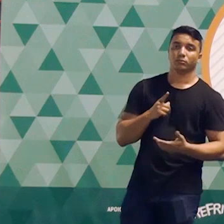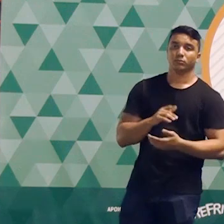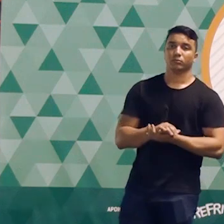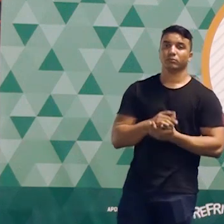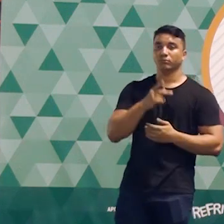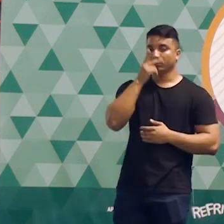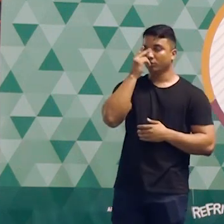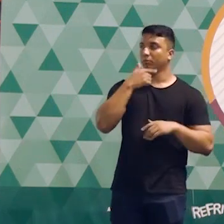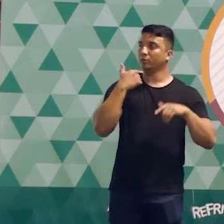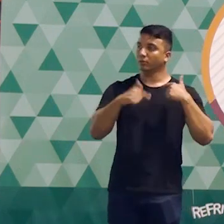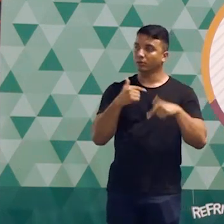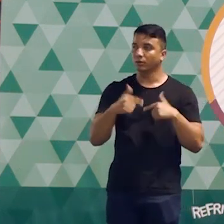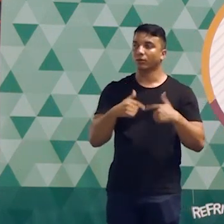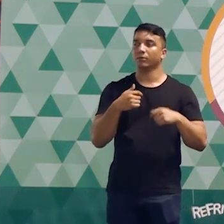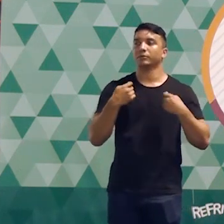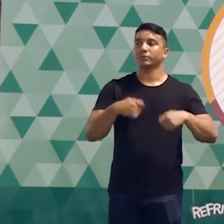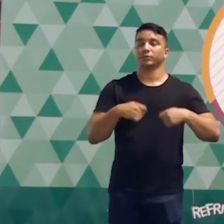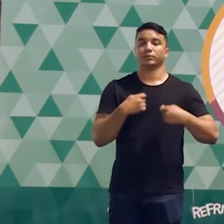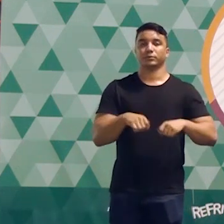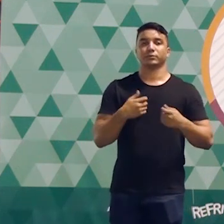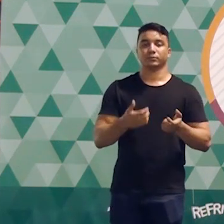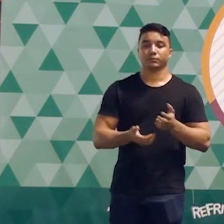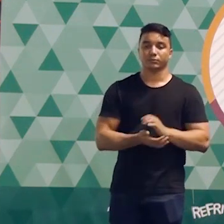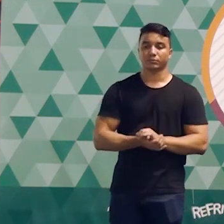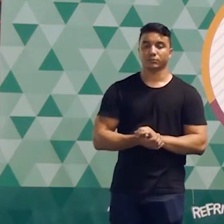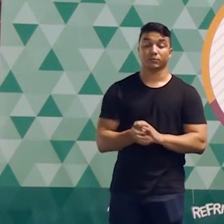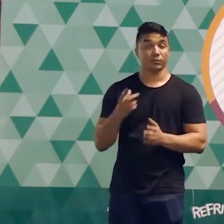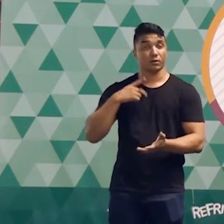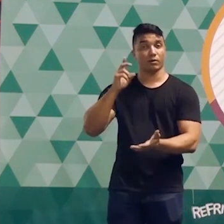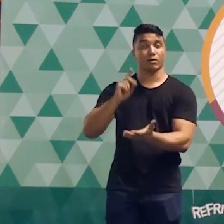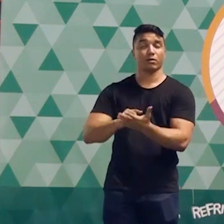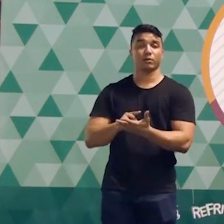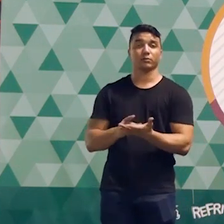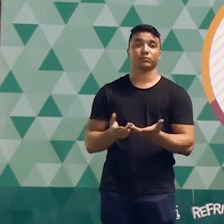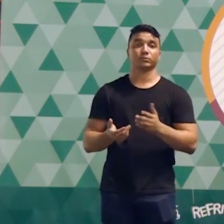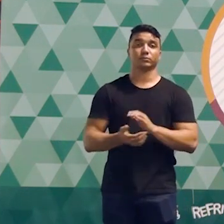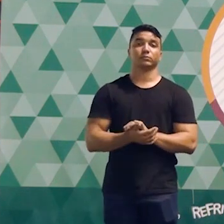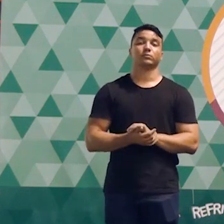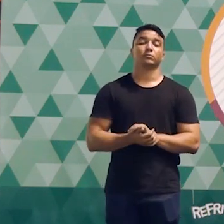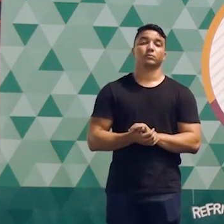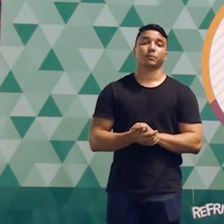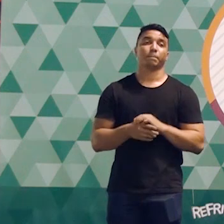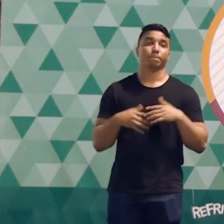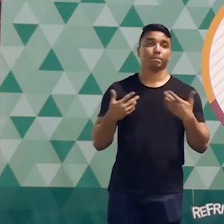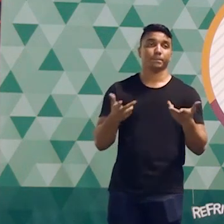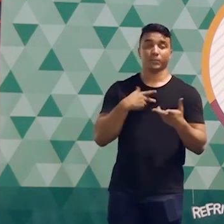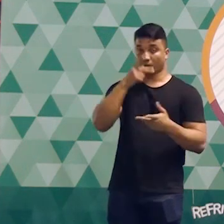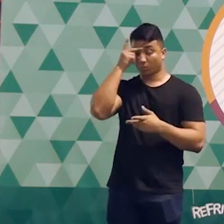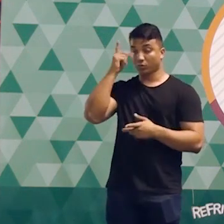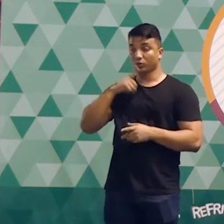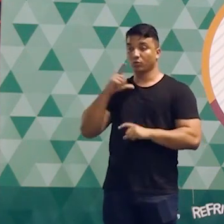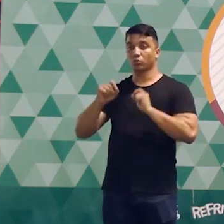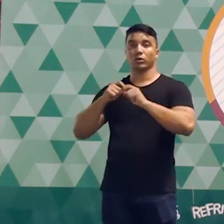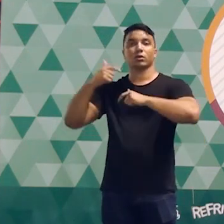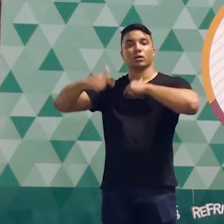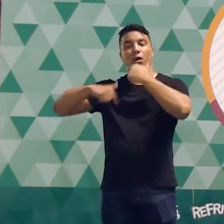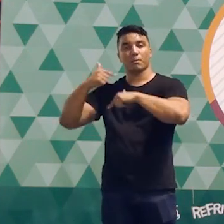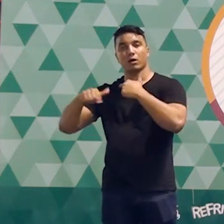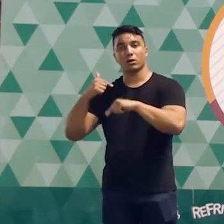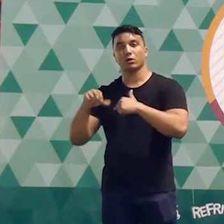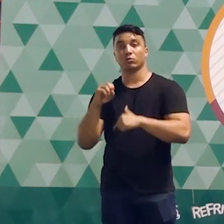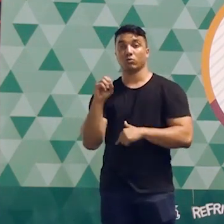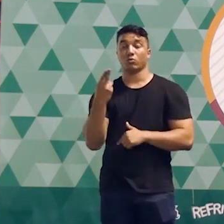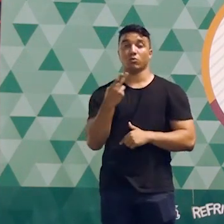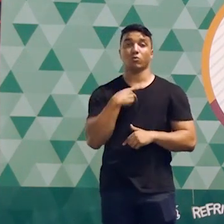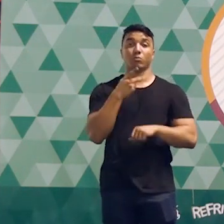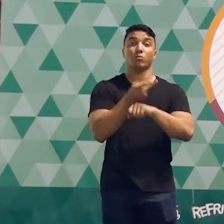que têm a necessidade de ir trabalhar com essa idade, tá? É real, então se bota. Mas são pessoas que estão trabalhando ou